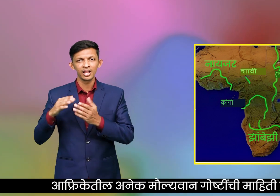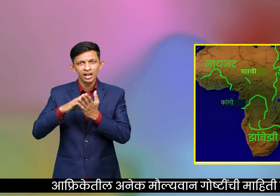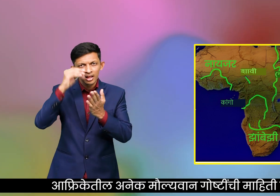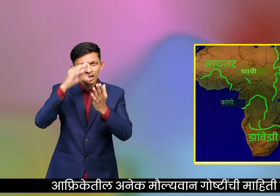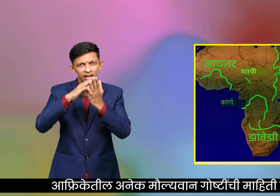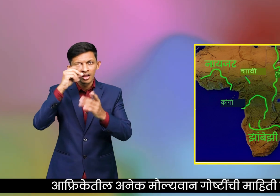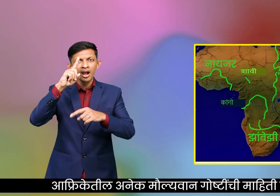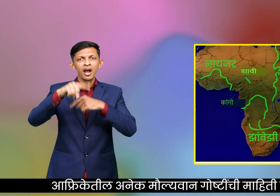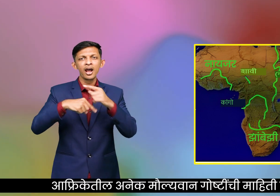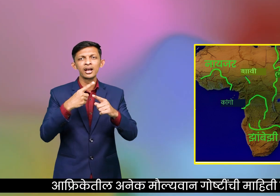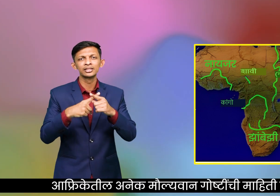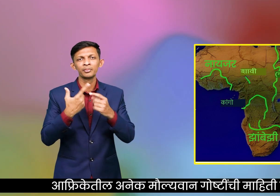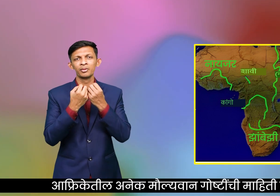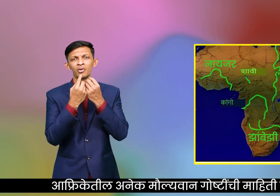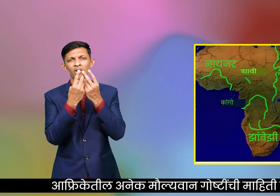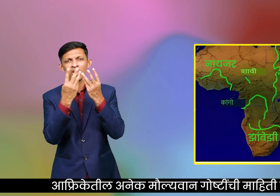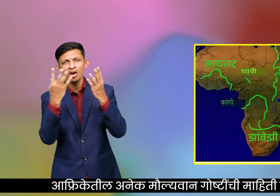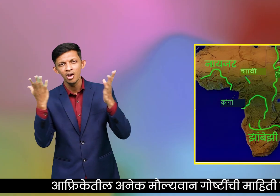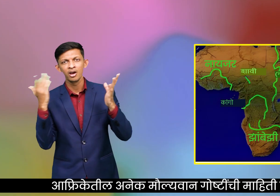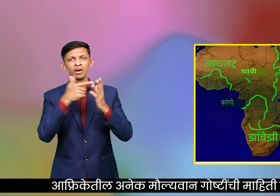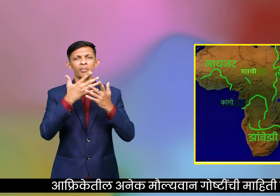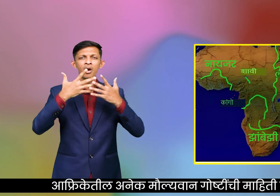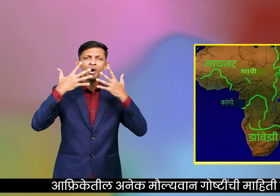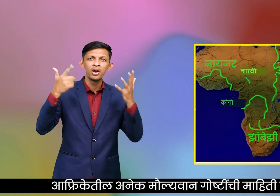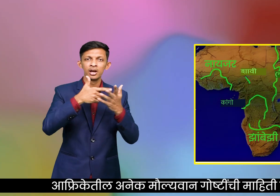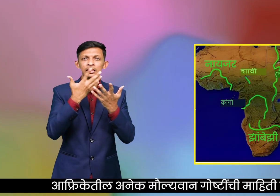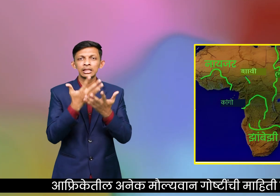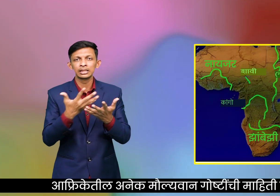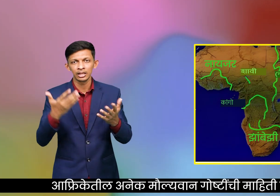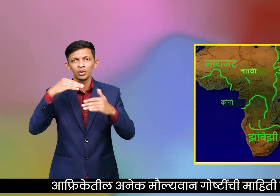आफ्रिकेतील अनेक मौल्यवान गोष्टींची माहिती त्यांना मिळाली.